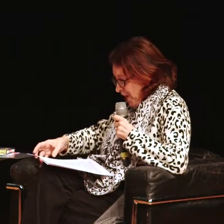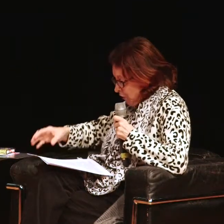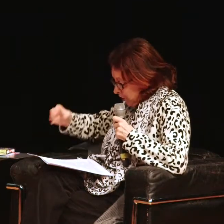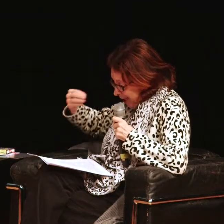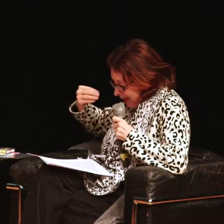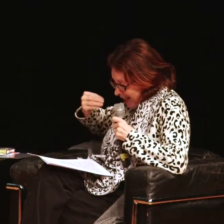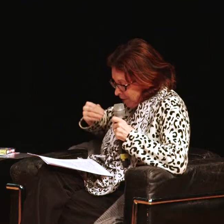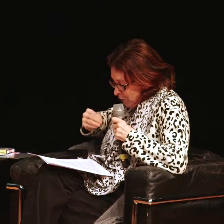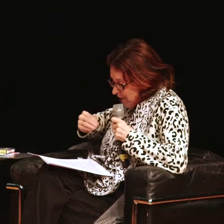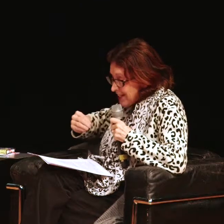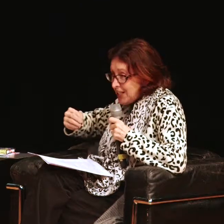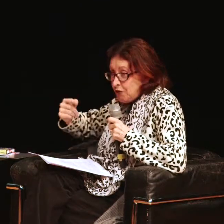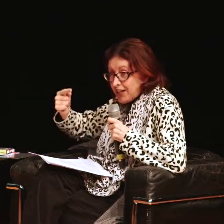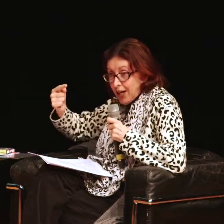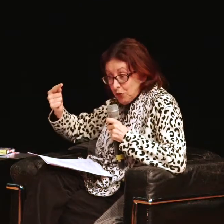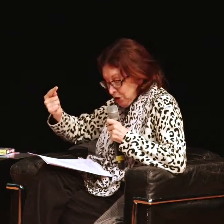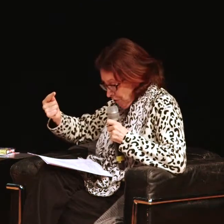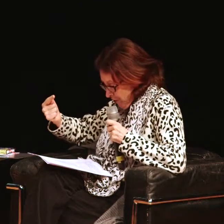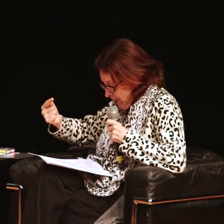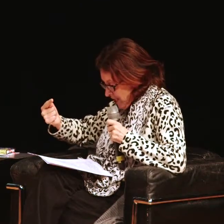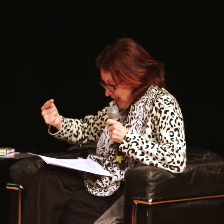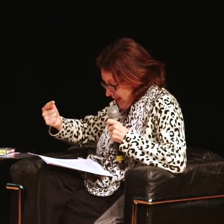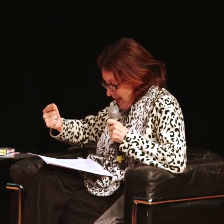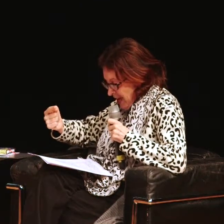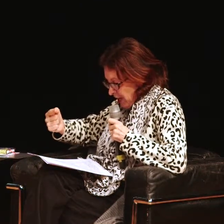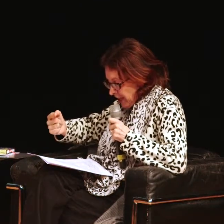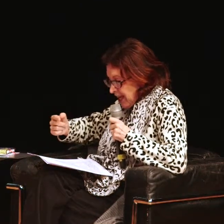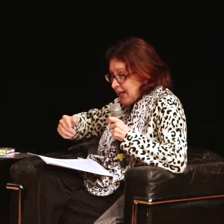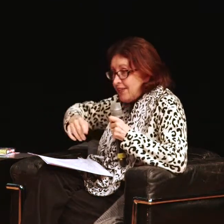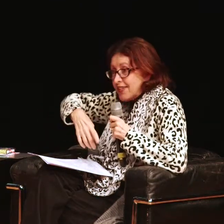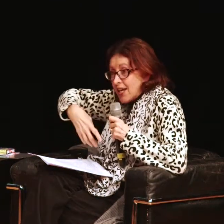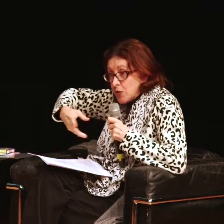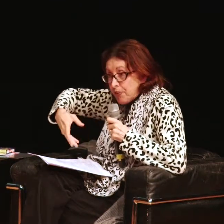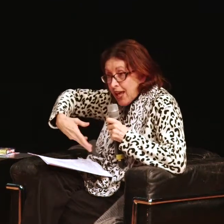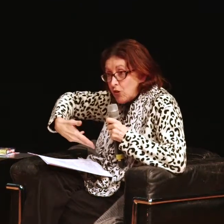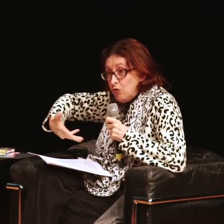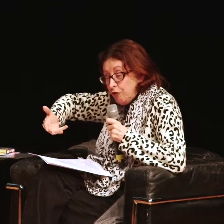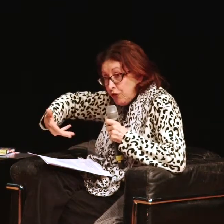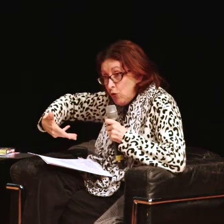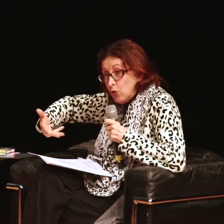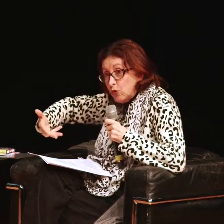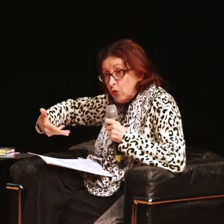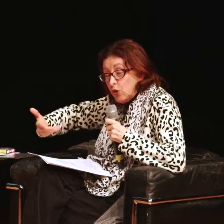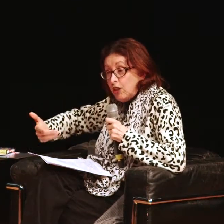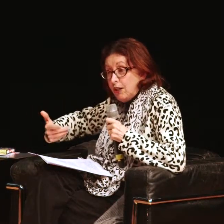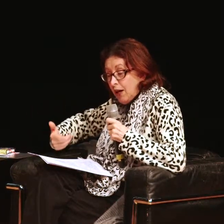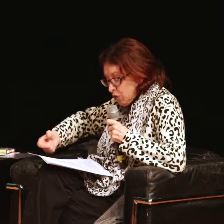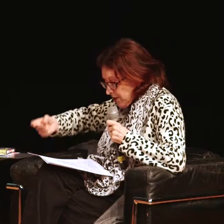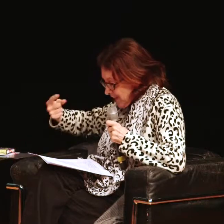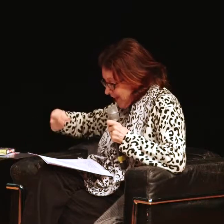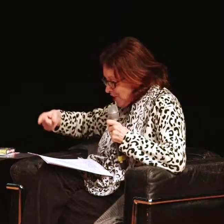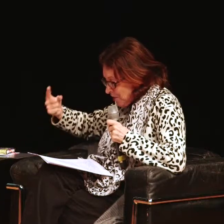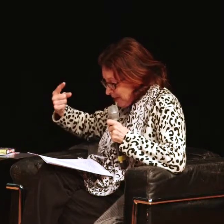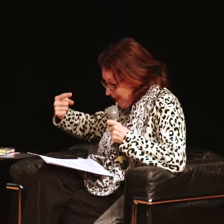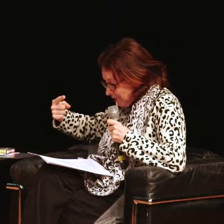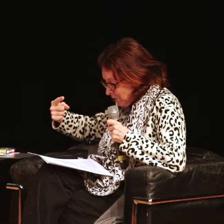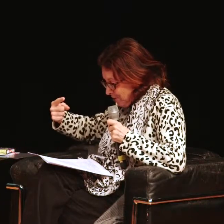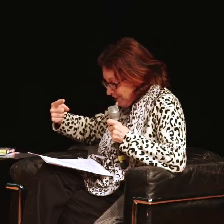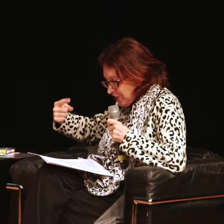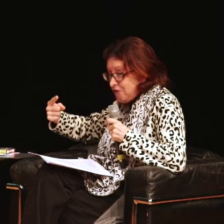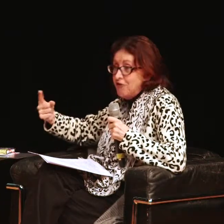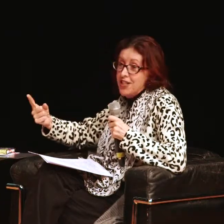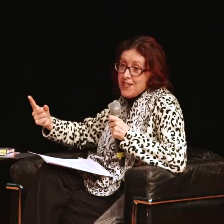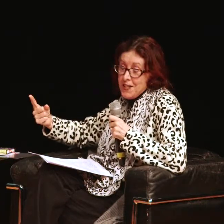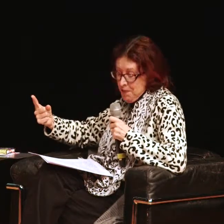ainda, eu vou trabalhar com um significado de infância que ele está expresso num fio condutor que é um